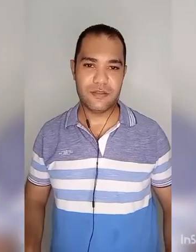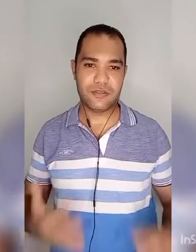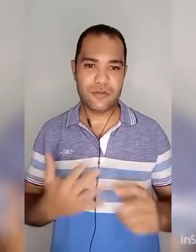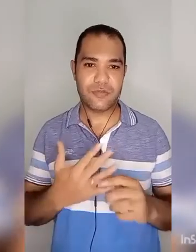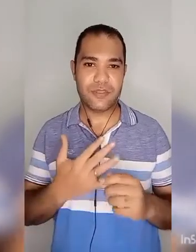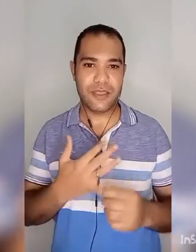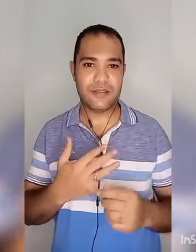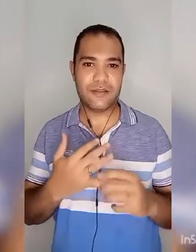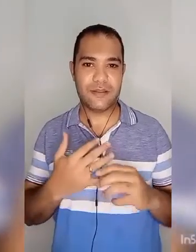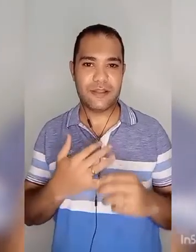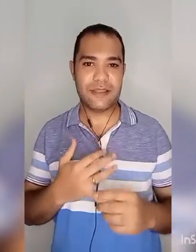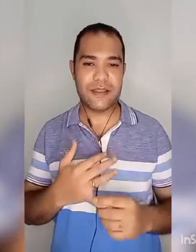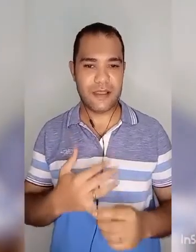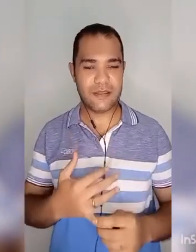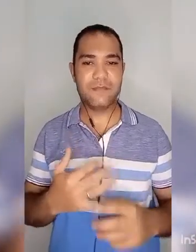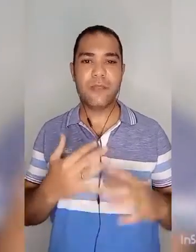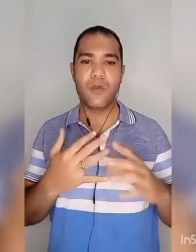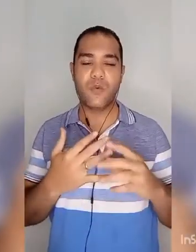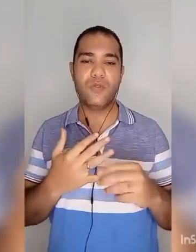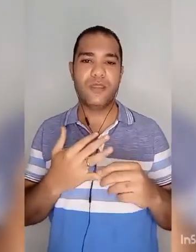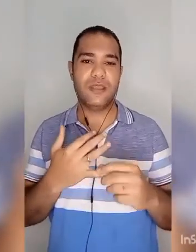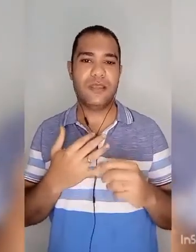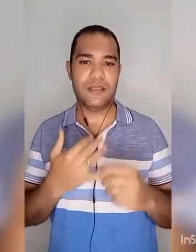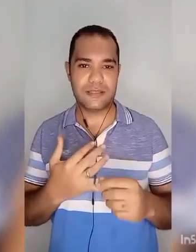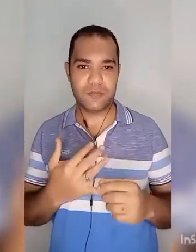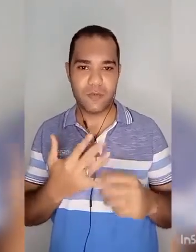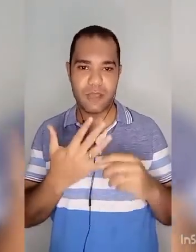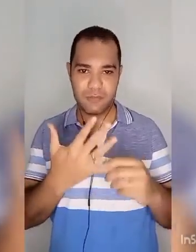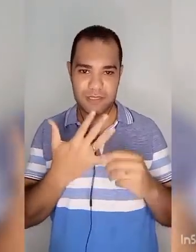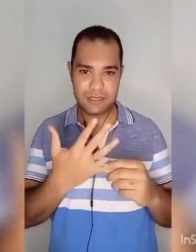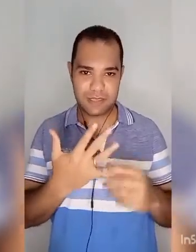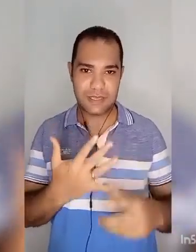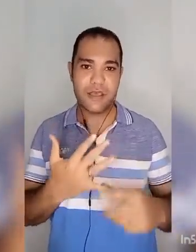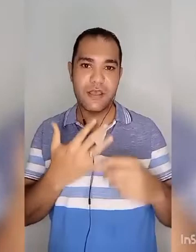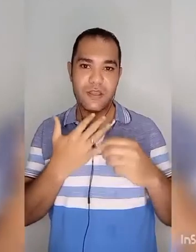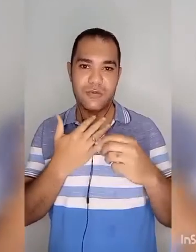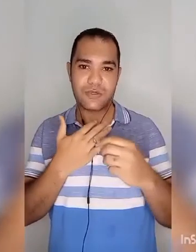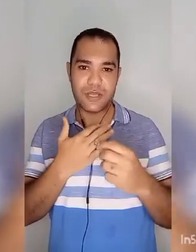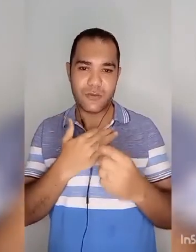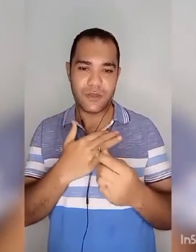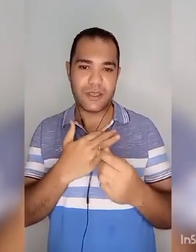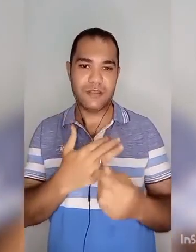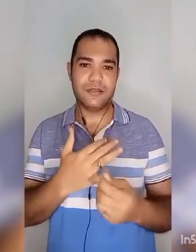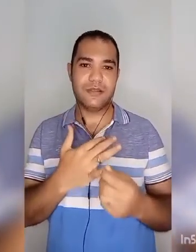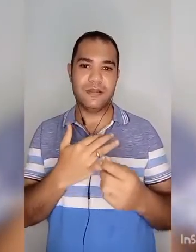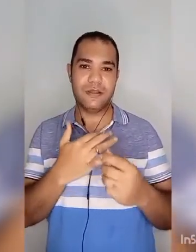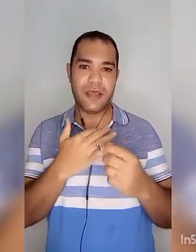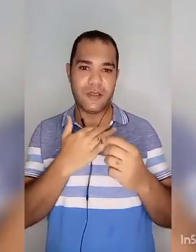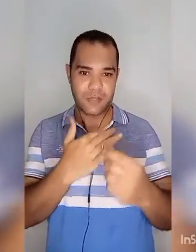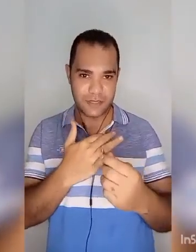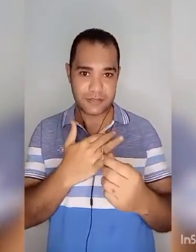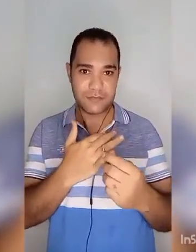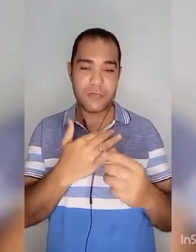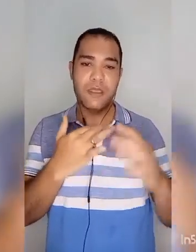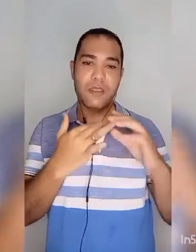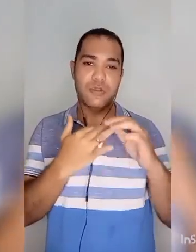الاشارات بتاعه الكائنات الحيه، وقلنا ان احنا هنقسمهم 5 اجزاء. الجزء الاول كانت الحيوانات